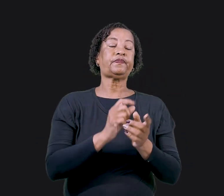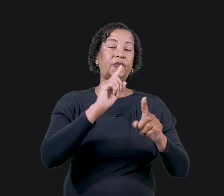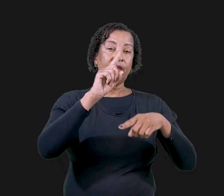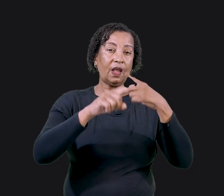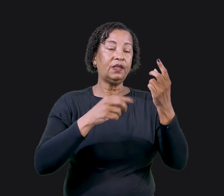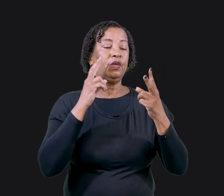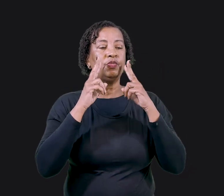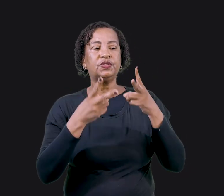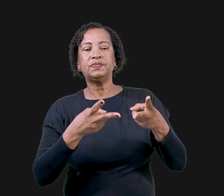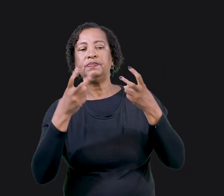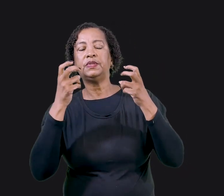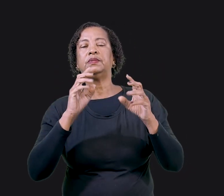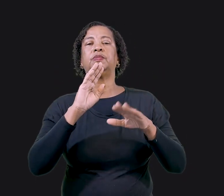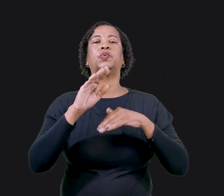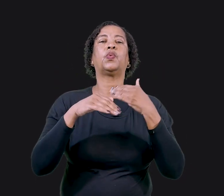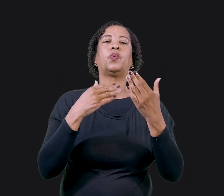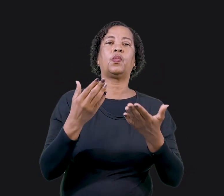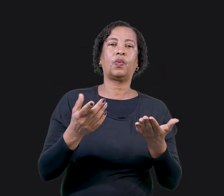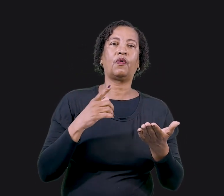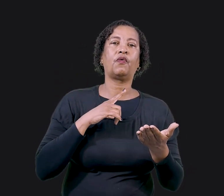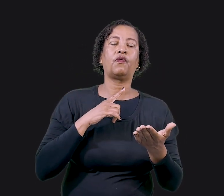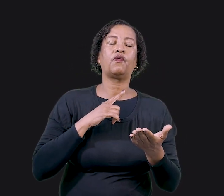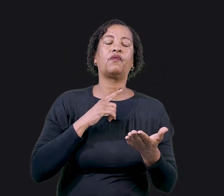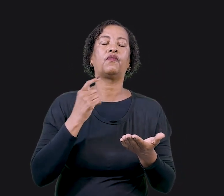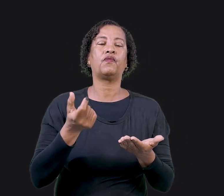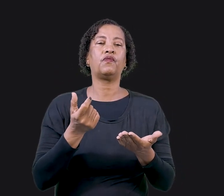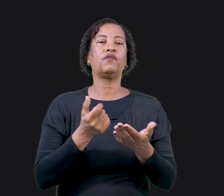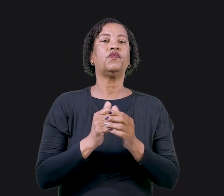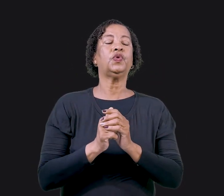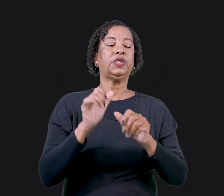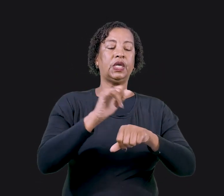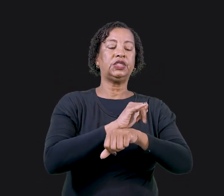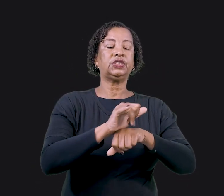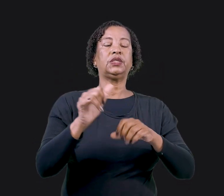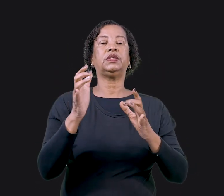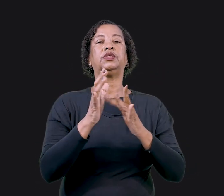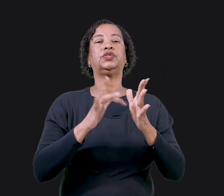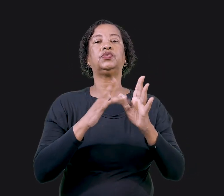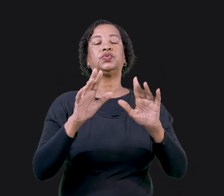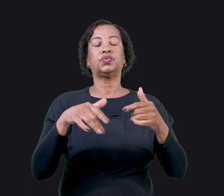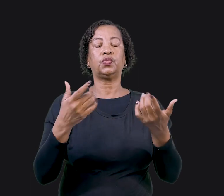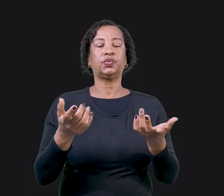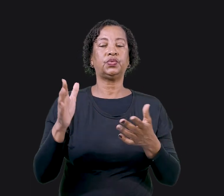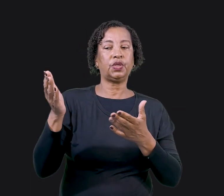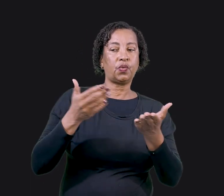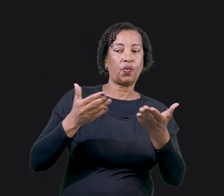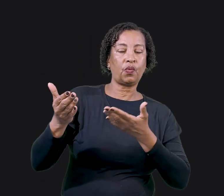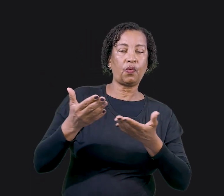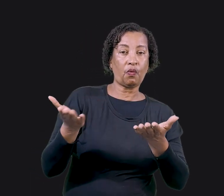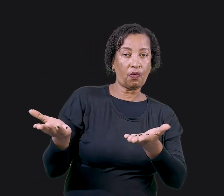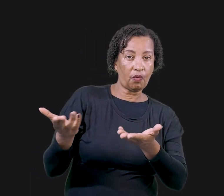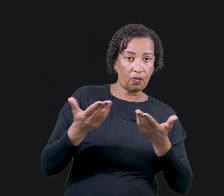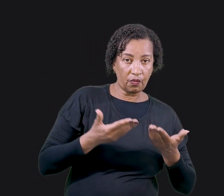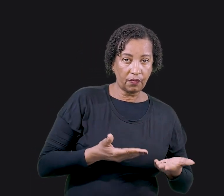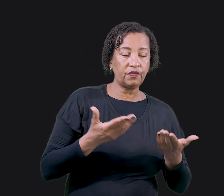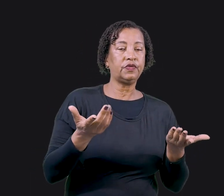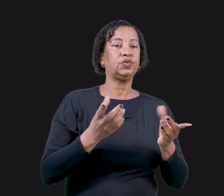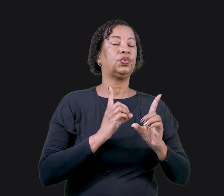qual foi o ensinamento de Jesus nesse retiro que resultou no recrutamento dos seus discípulos. Jesus iniciou